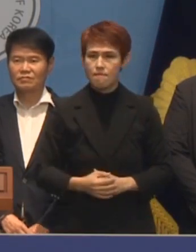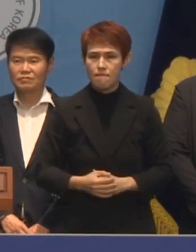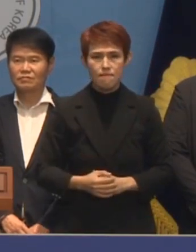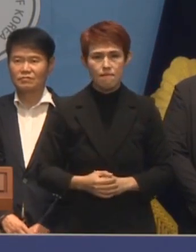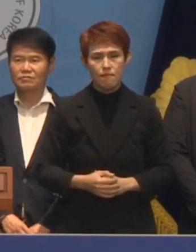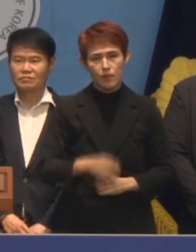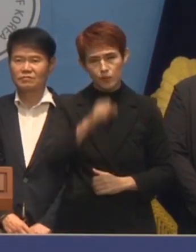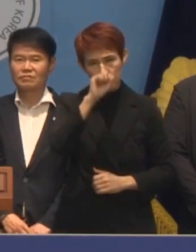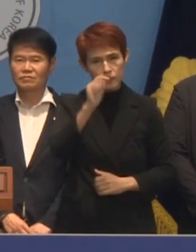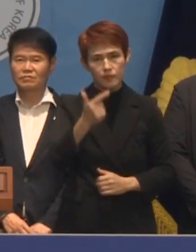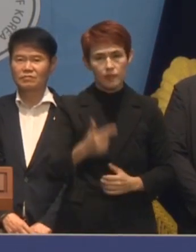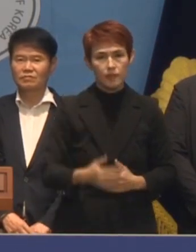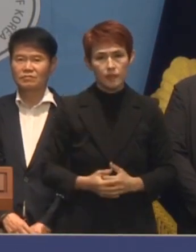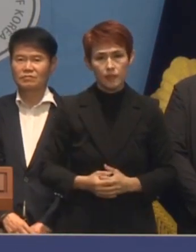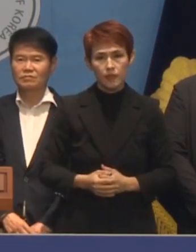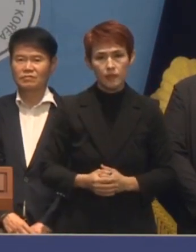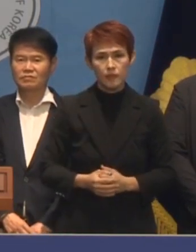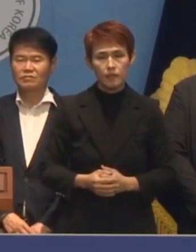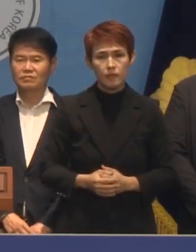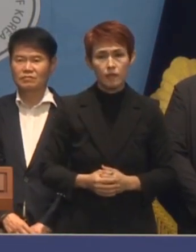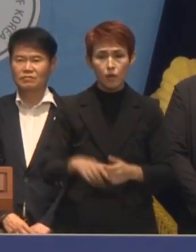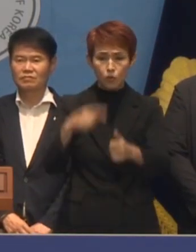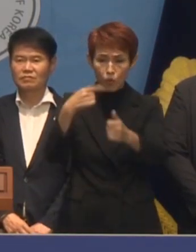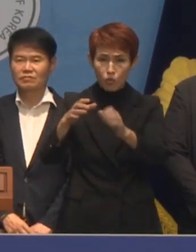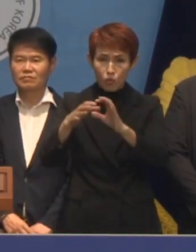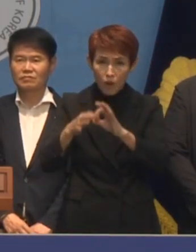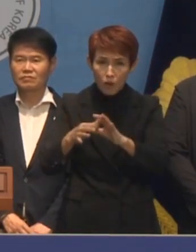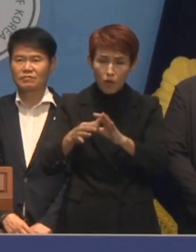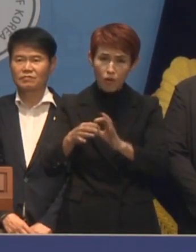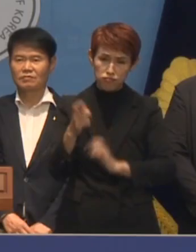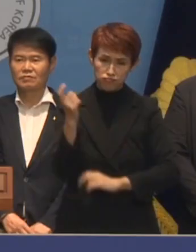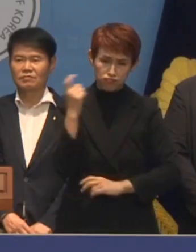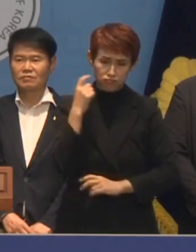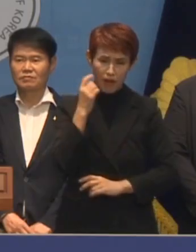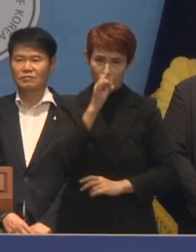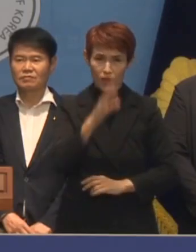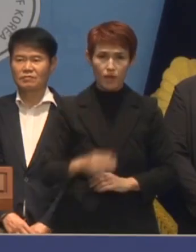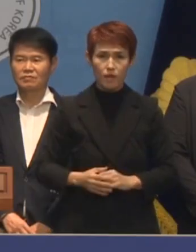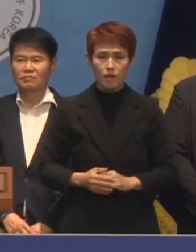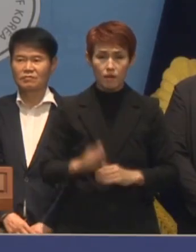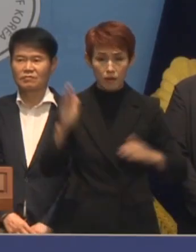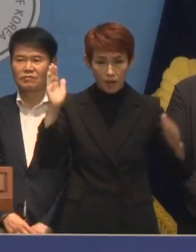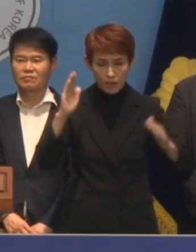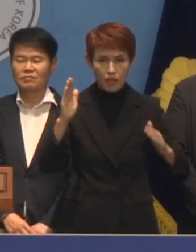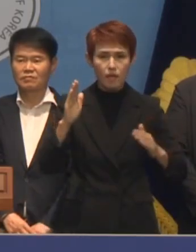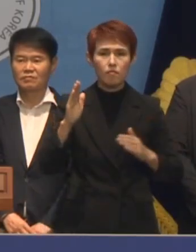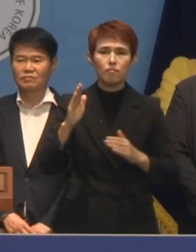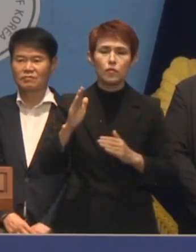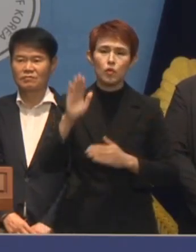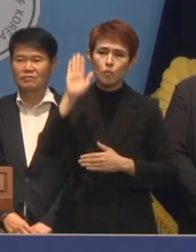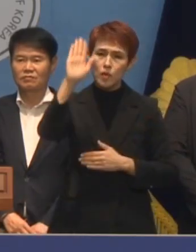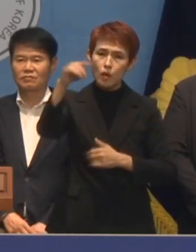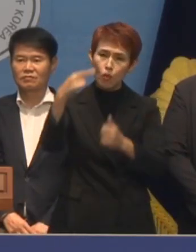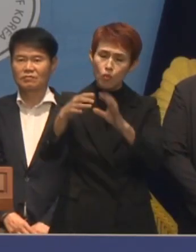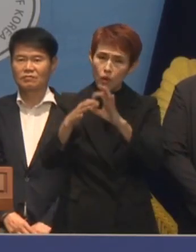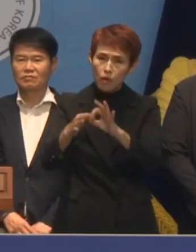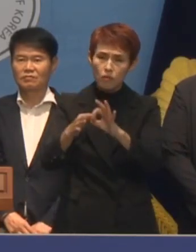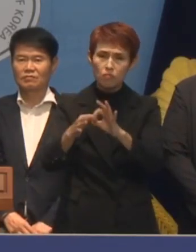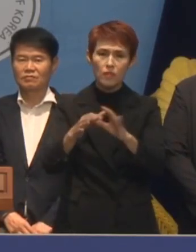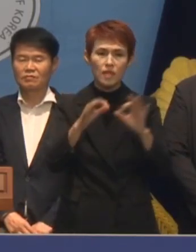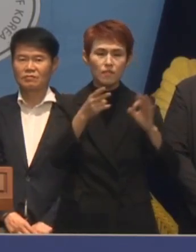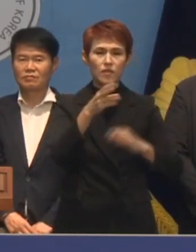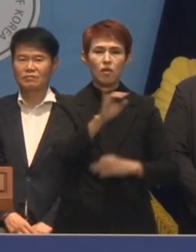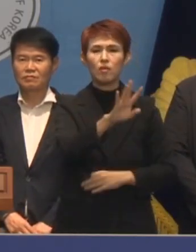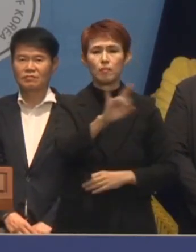결코 바람직하지 않다. 특히 교육과 관련해서 우리 아이들의 교육의 미래와 관련해서 지금 김영배